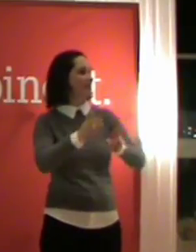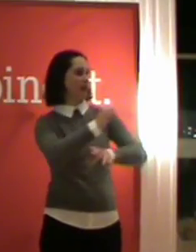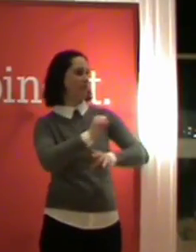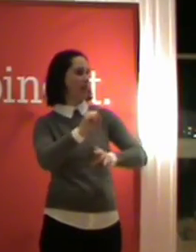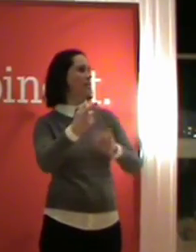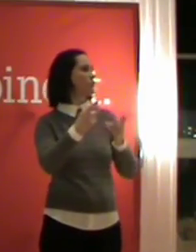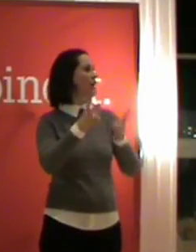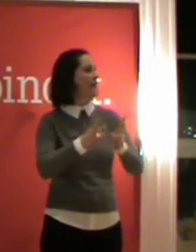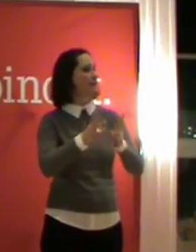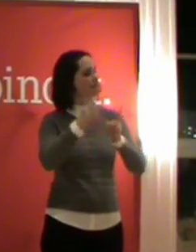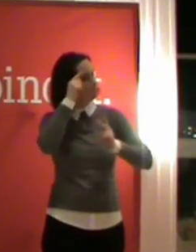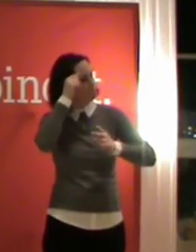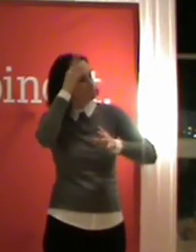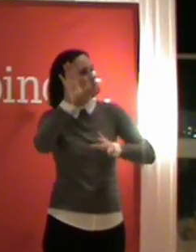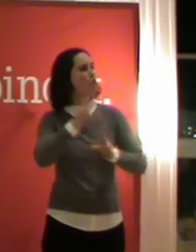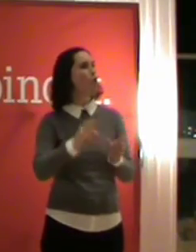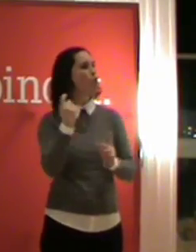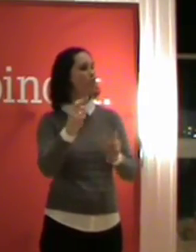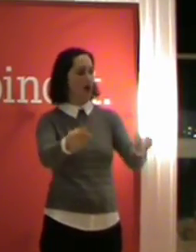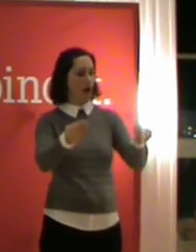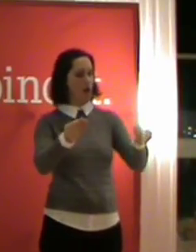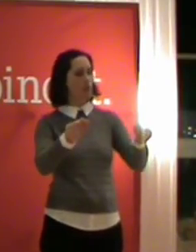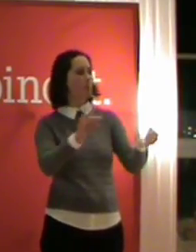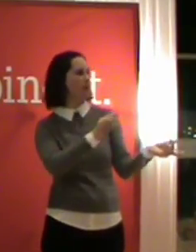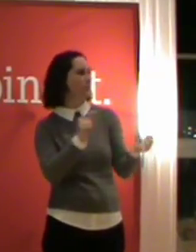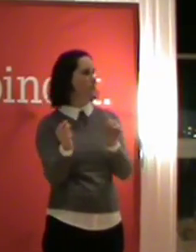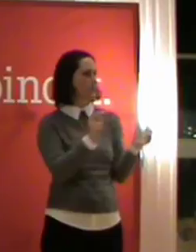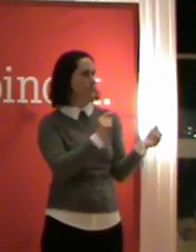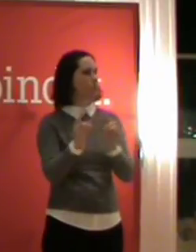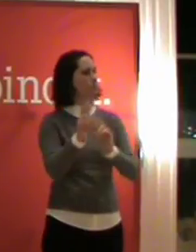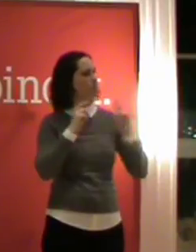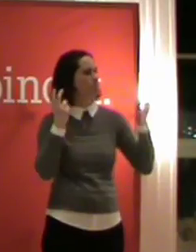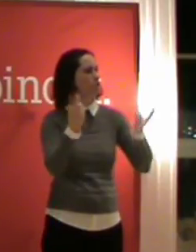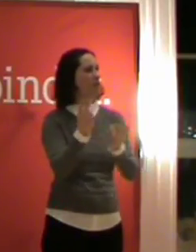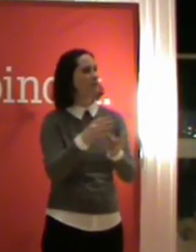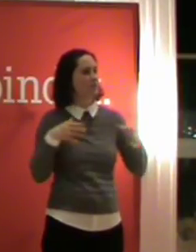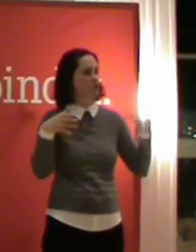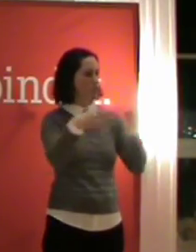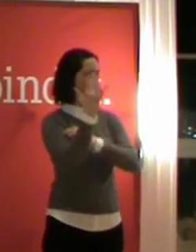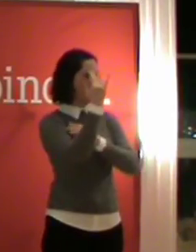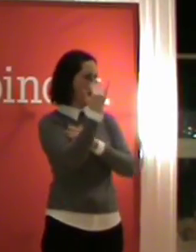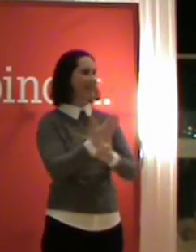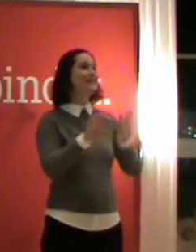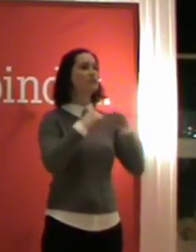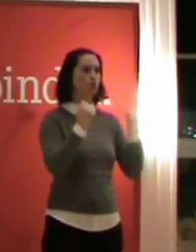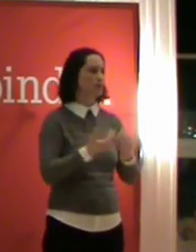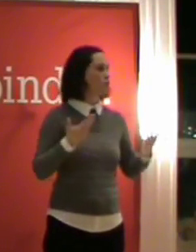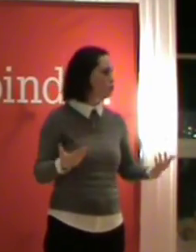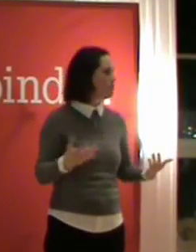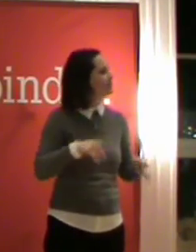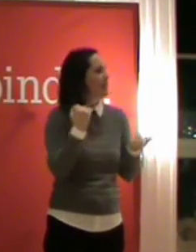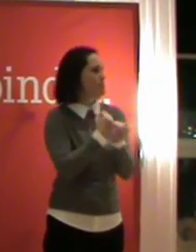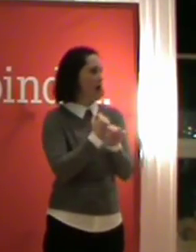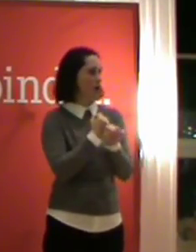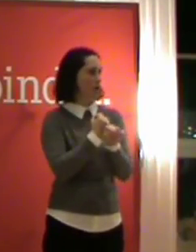die Fragen, also das Urteil besprechen und gemeinsam überlegen, was können wir in dieser Situation tun. Einmal nach